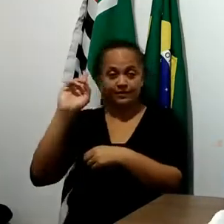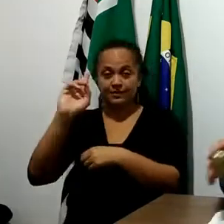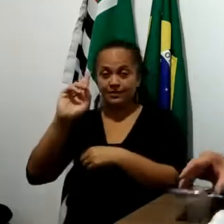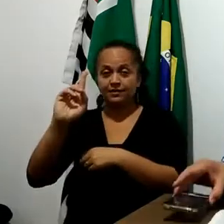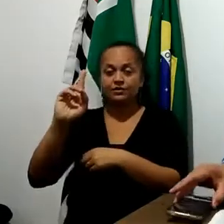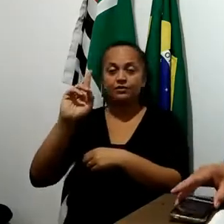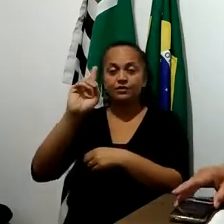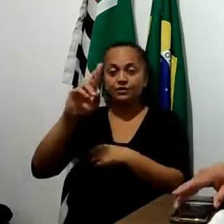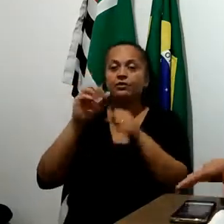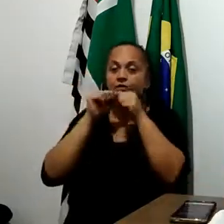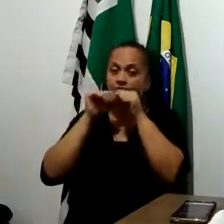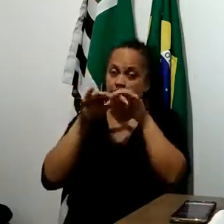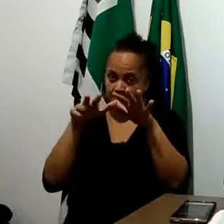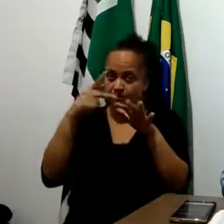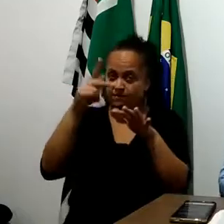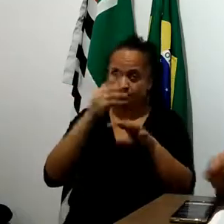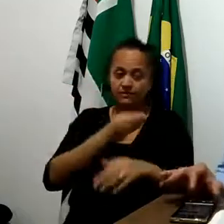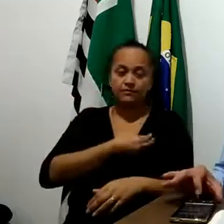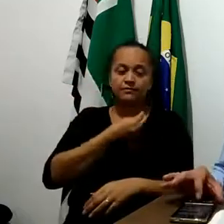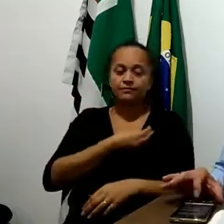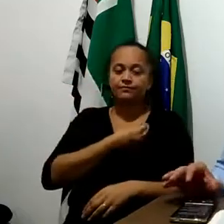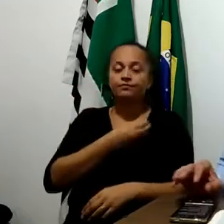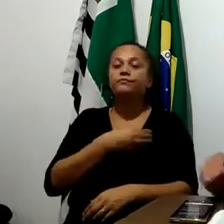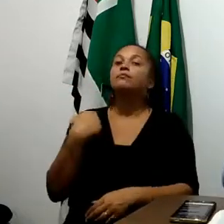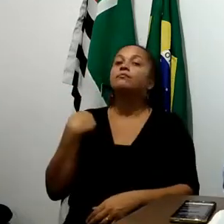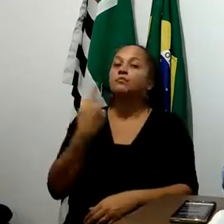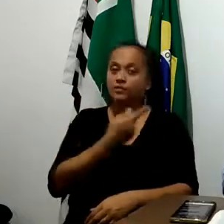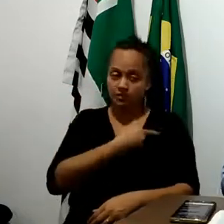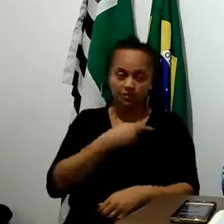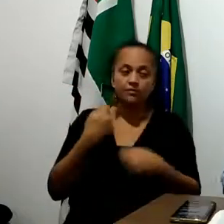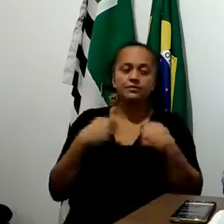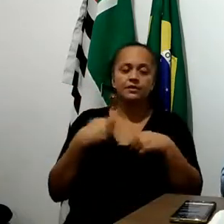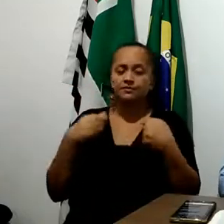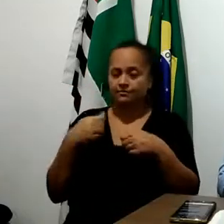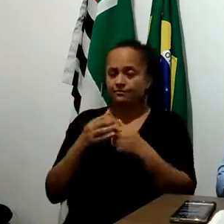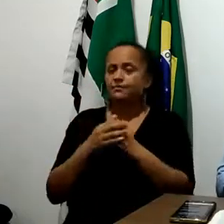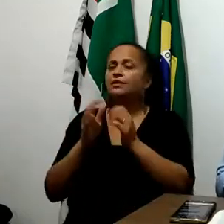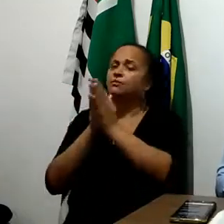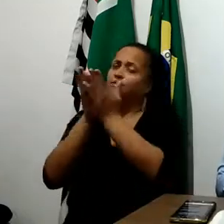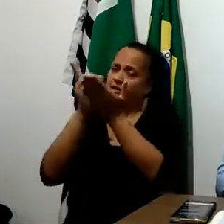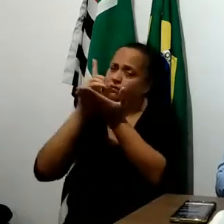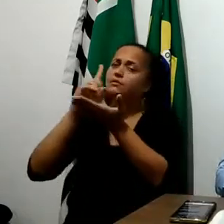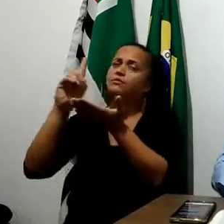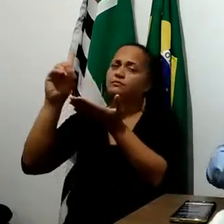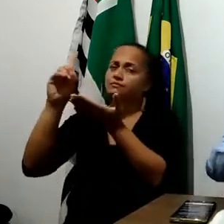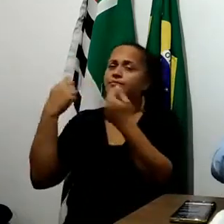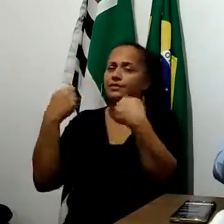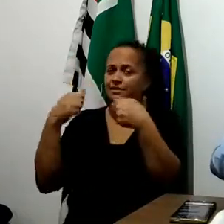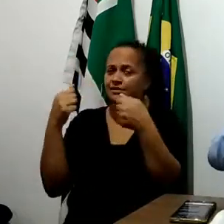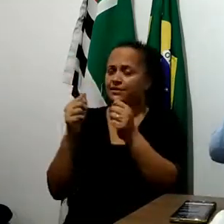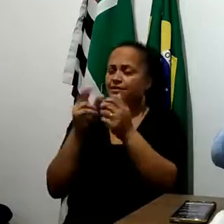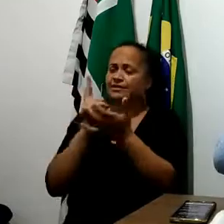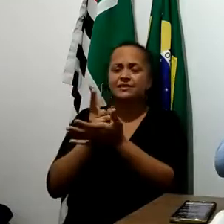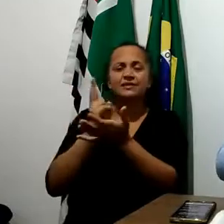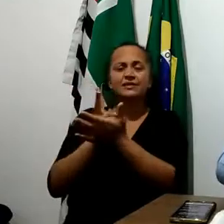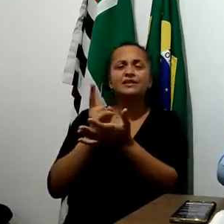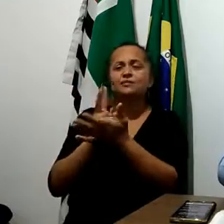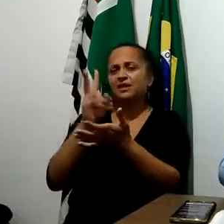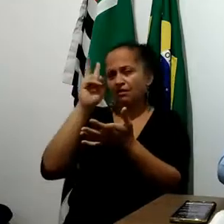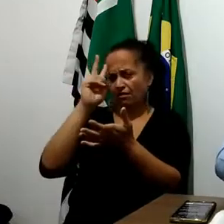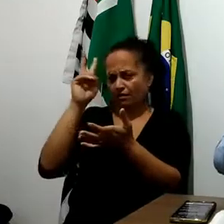Amém, queridos? Então, nós precisamos nos sujeitar à palavra, nos sujeitar à palavra de Deus. Temos que estar sujeitos ao que